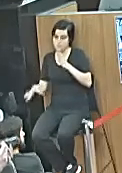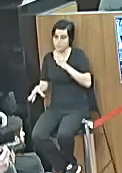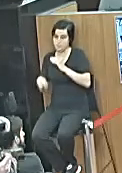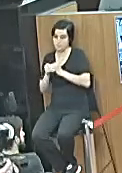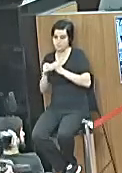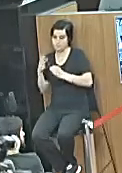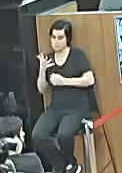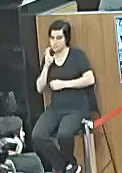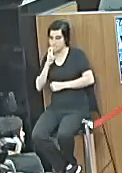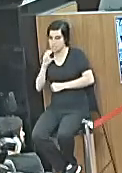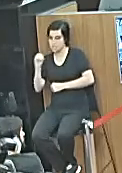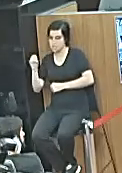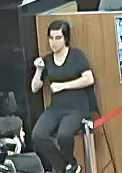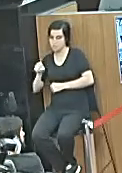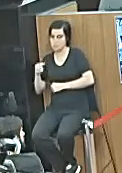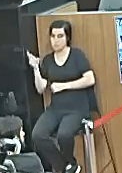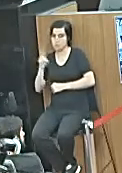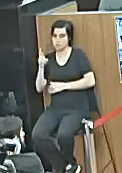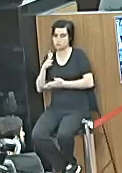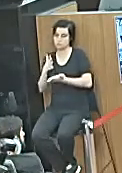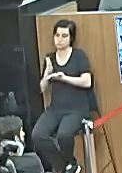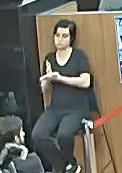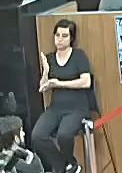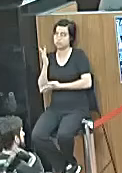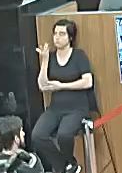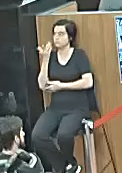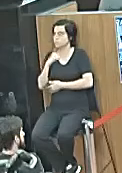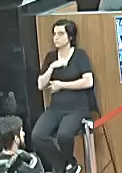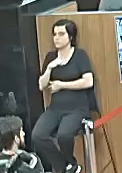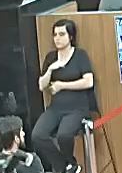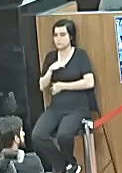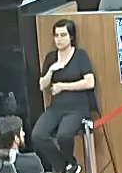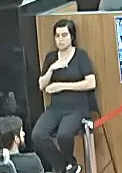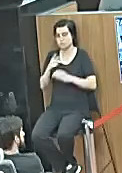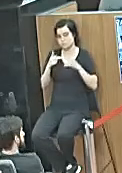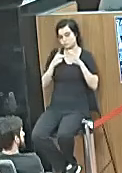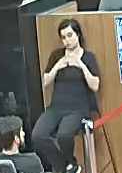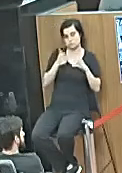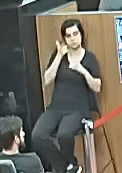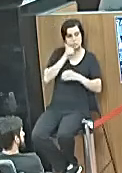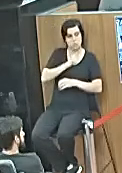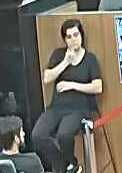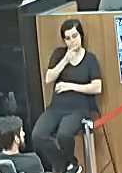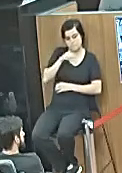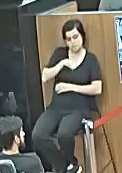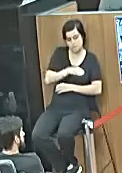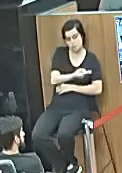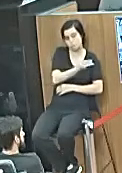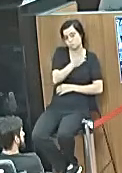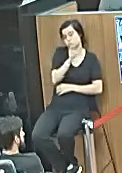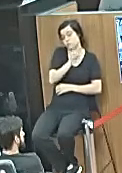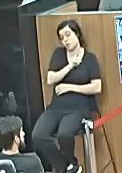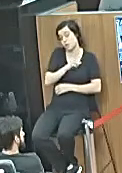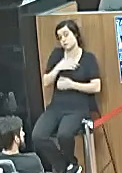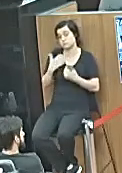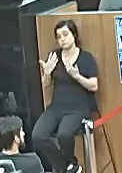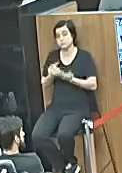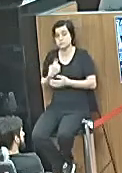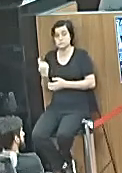500 mil reais a polícia civil recebeu pouco mais de um milhão de reais para execução então a gente está trabalhando é